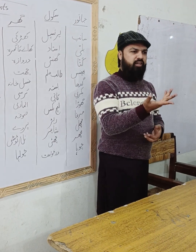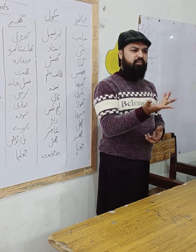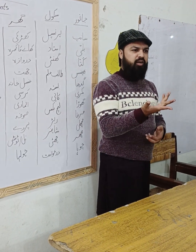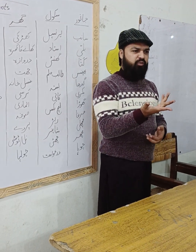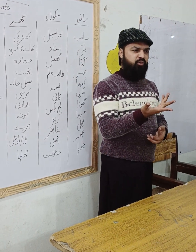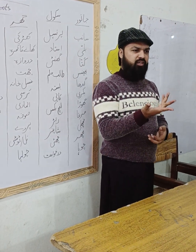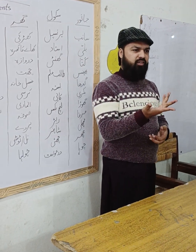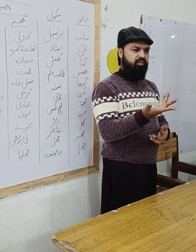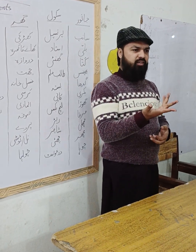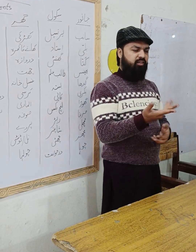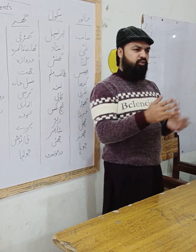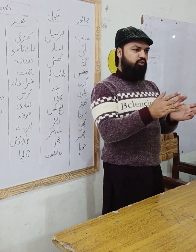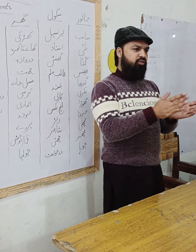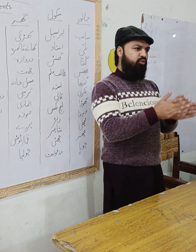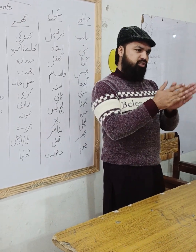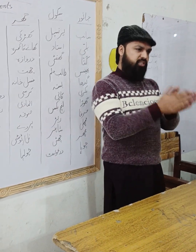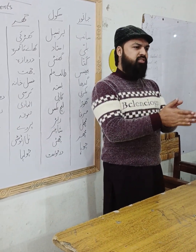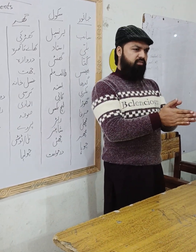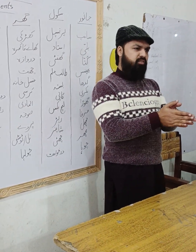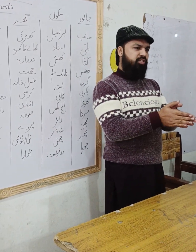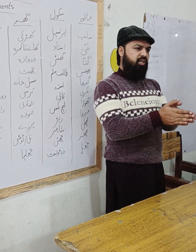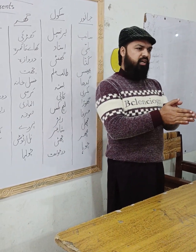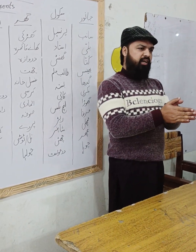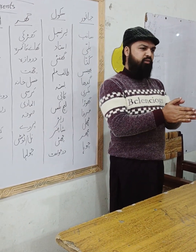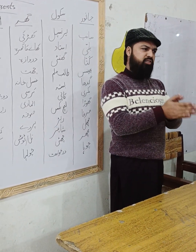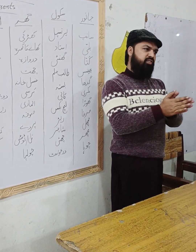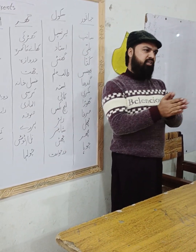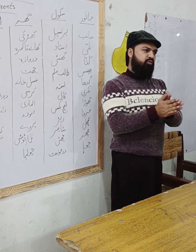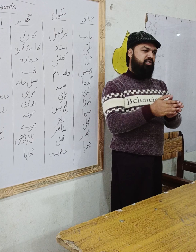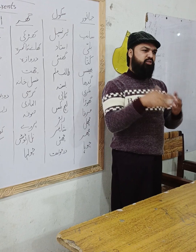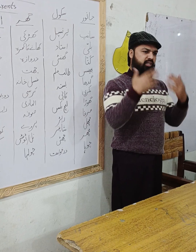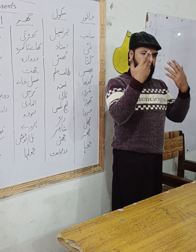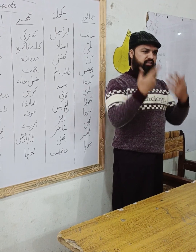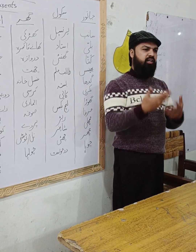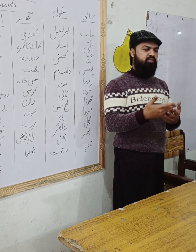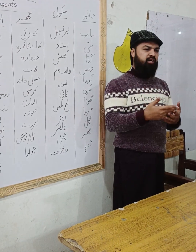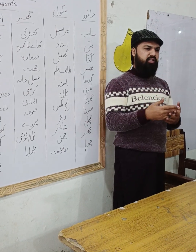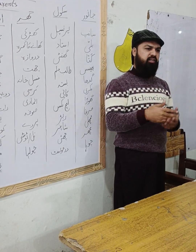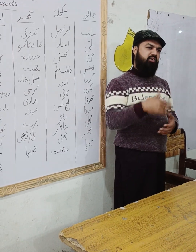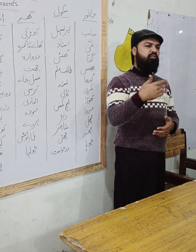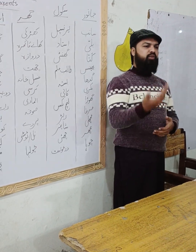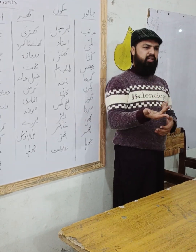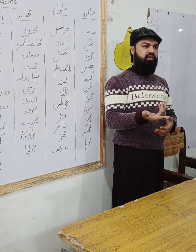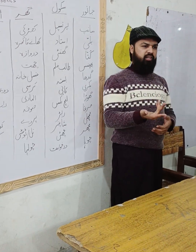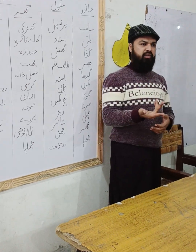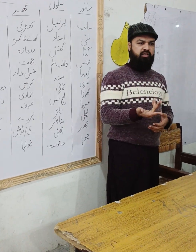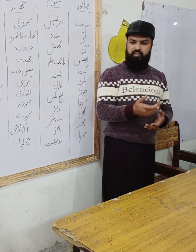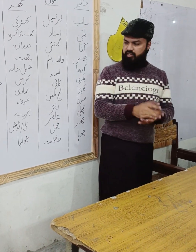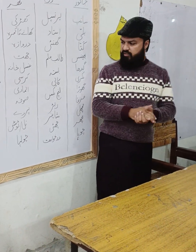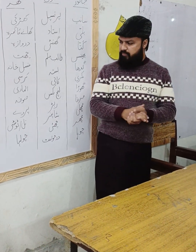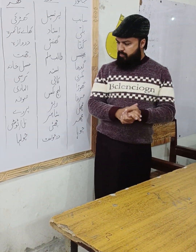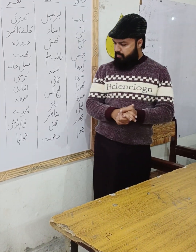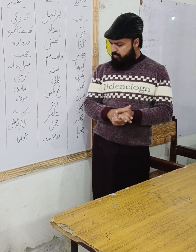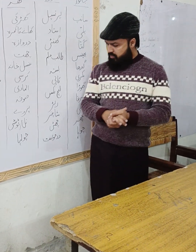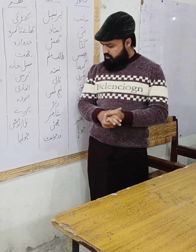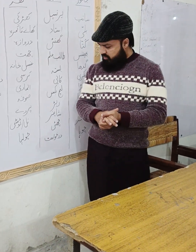बात होती। जो इशारा है उसके साथ उसके जो चेहरे की तासरात है वही रहते हैं। ठीक है ना, इस